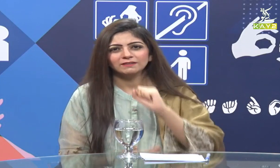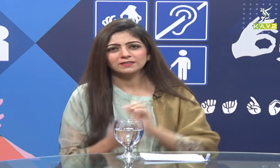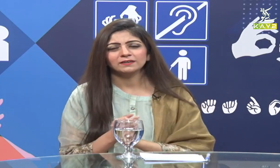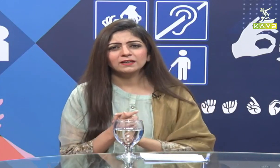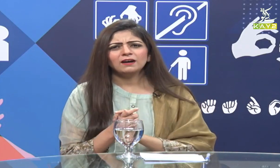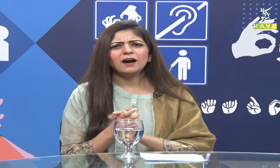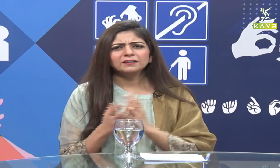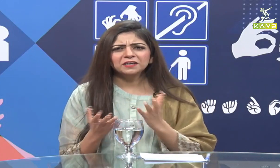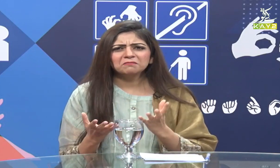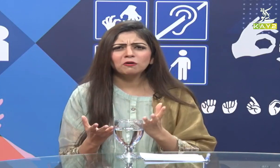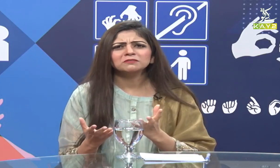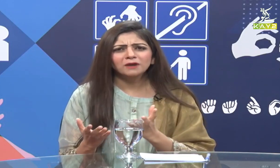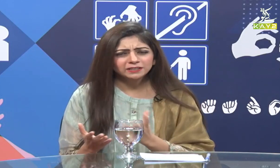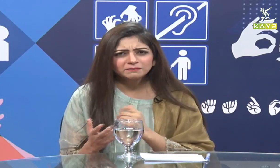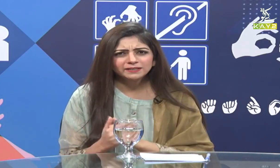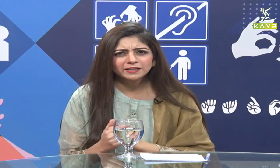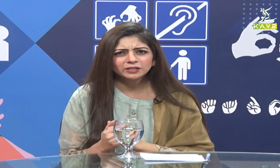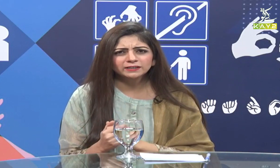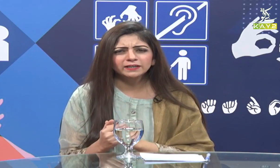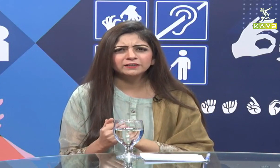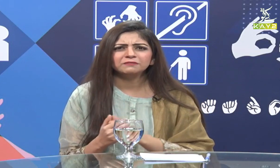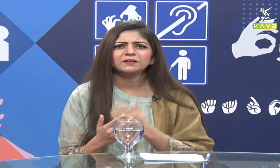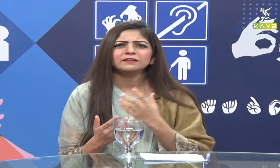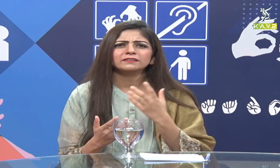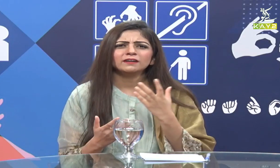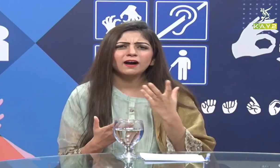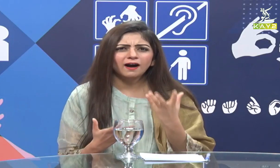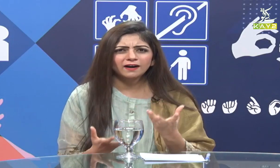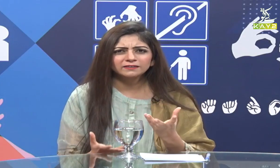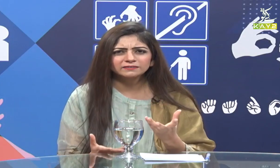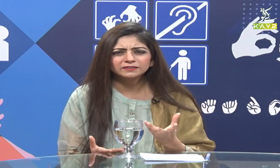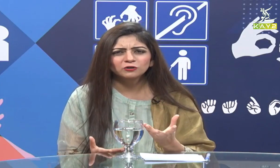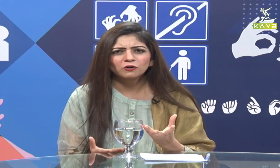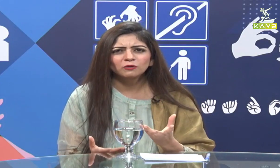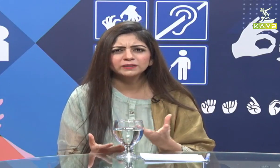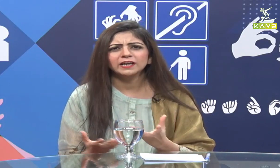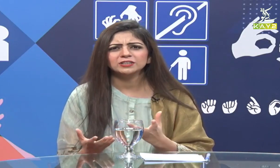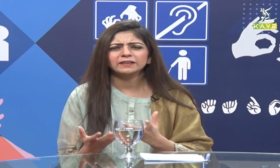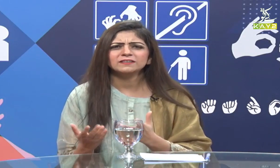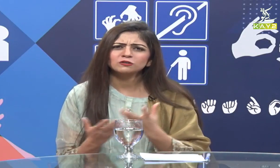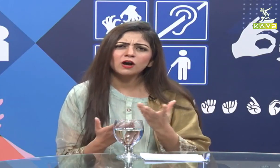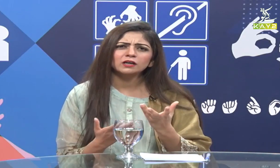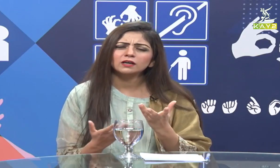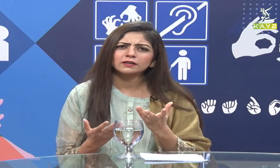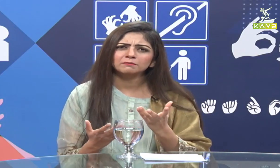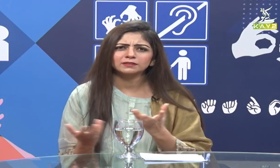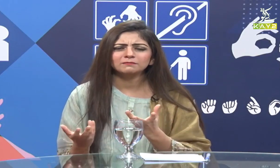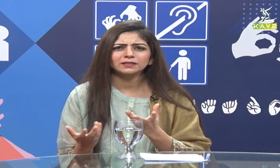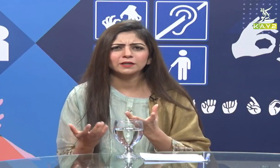वैसे आर्ट के बहुत मानी भी लिए जाते हैं, डिफरेंट आर्ट को किया जाता है। वैसे तो आर्ट का अगर मतलब मैं देखूं